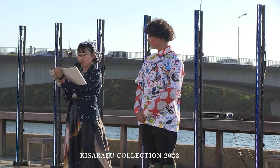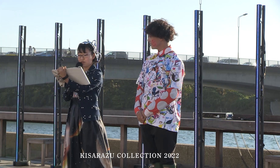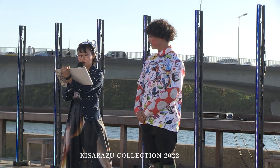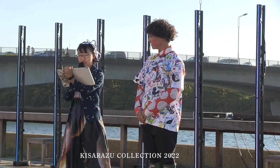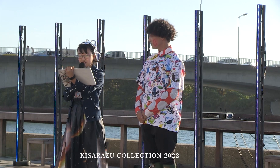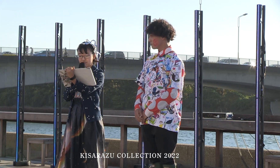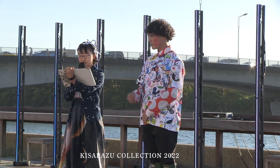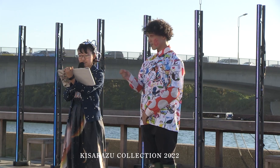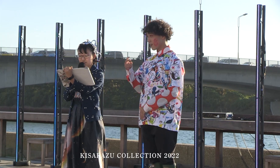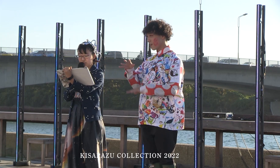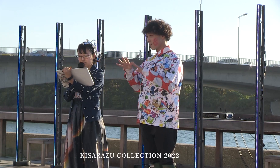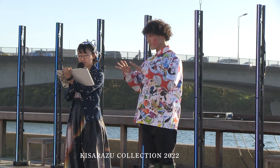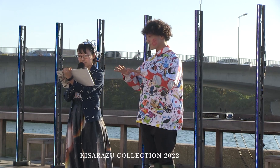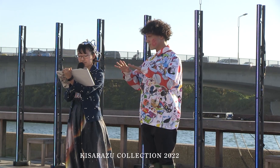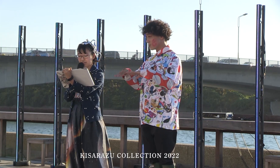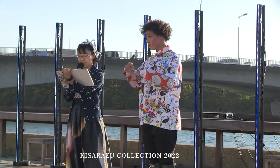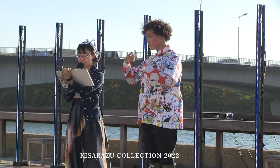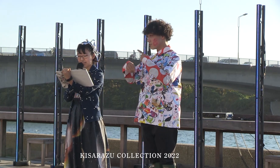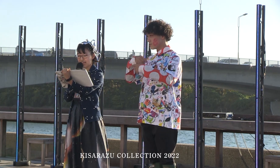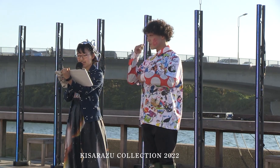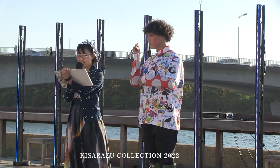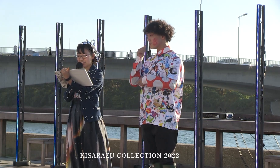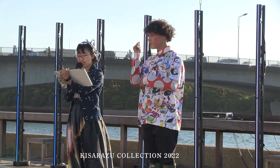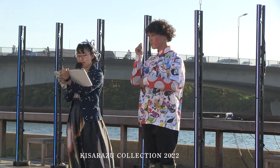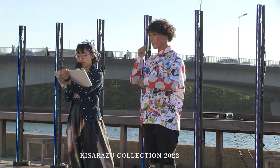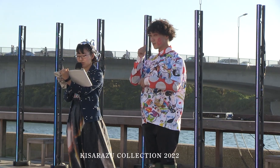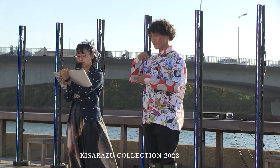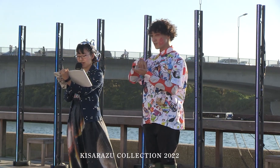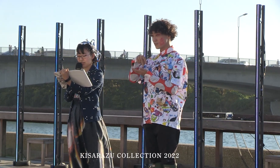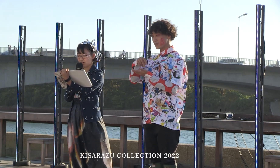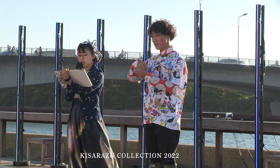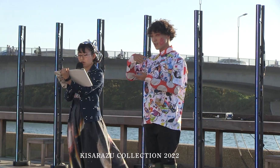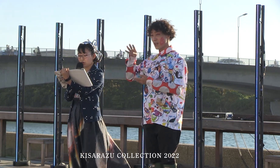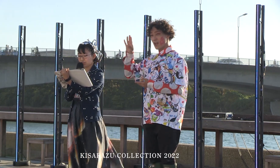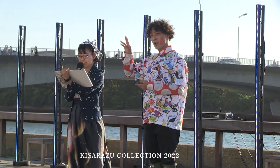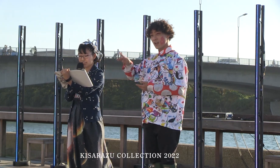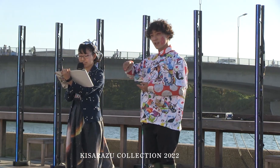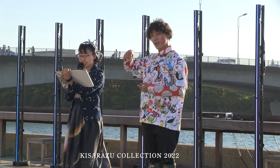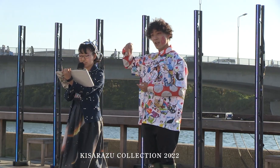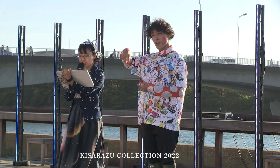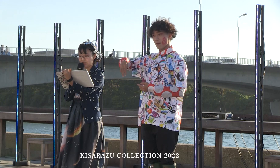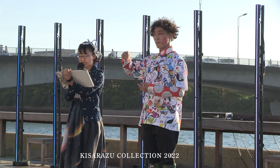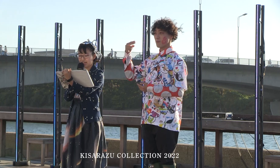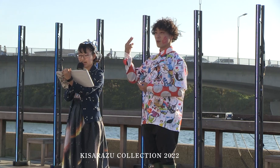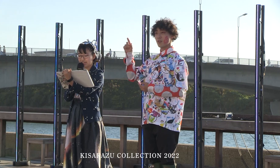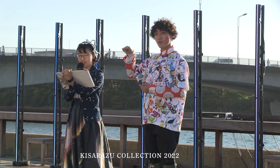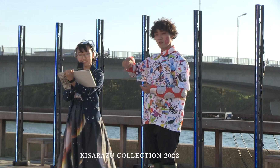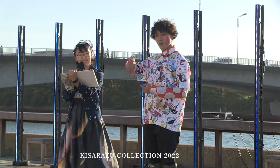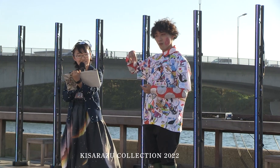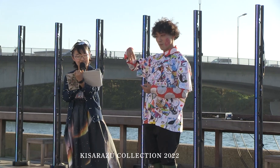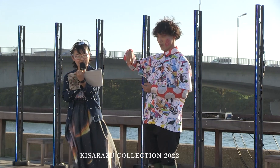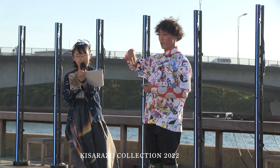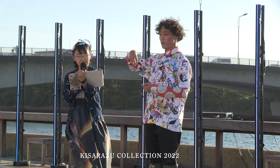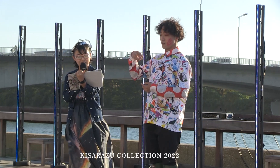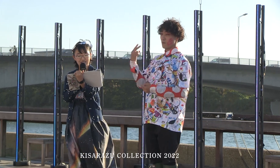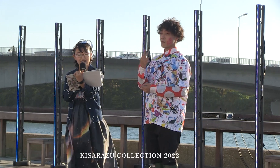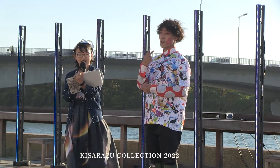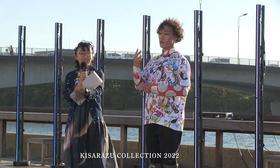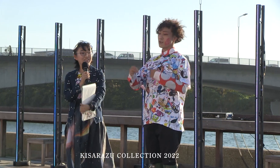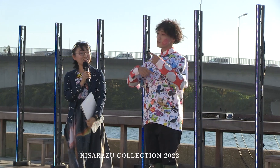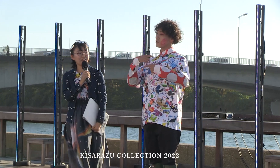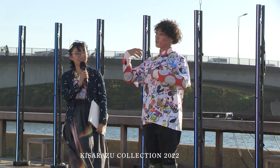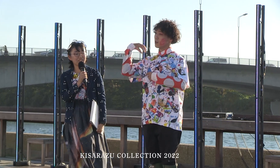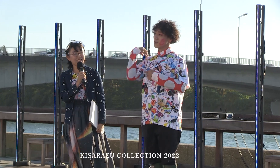また本日手話通訳としてテーマトーマーのお二人に手話でアナウンスさせていただきます